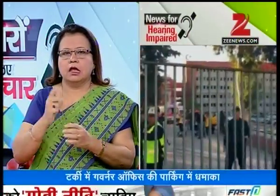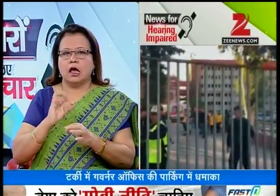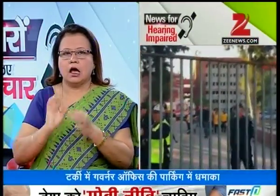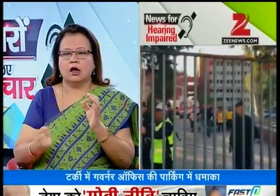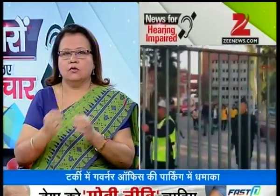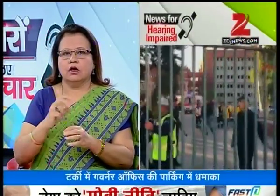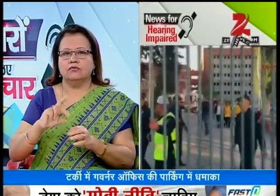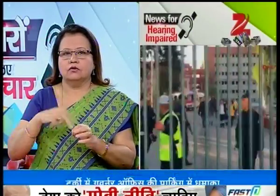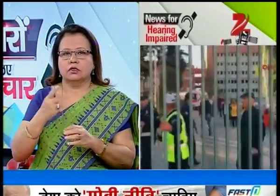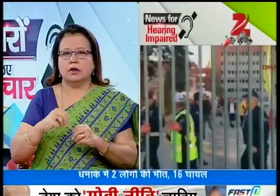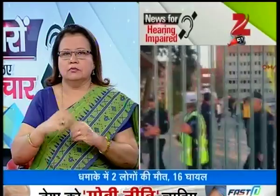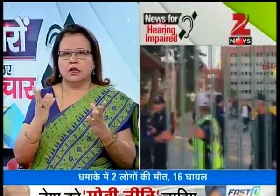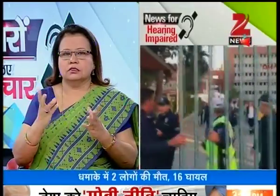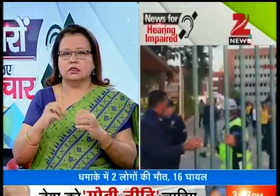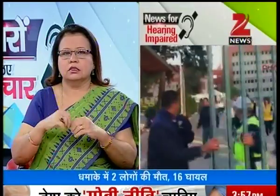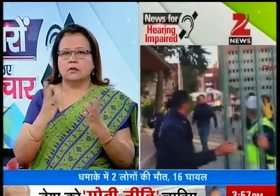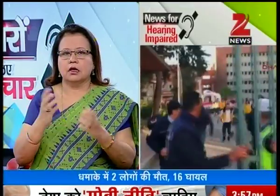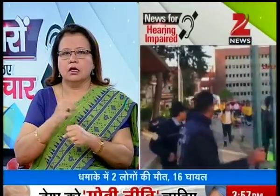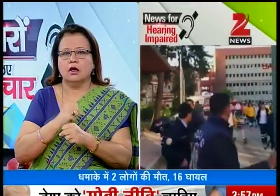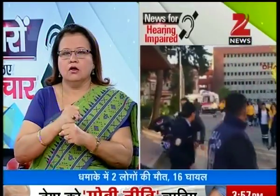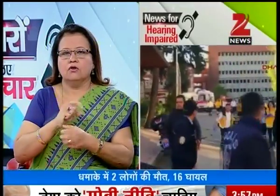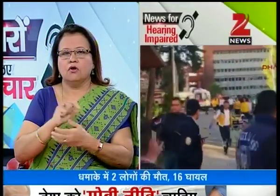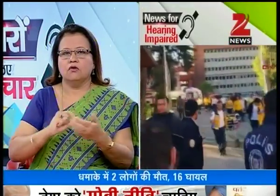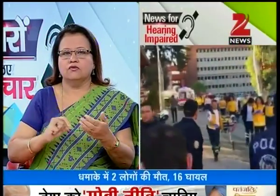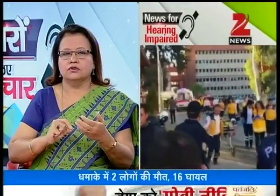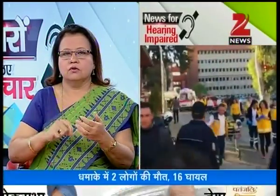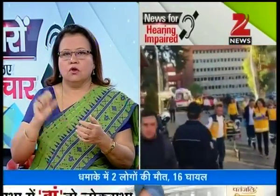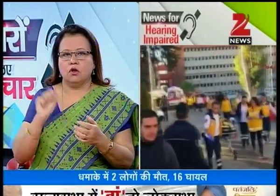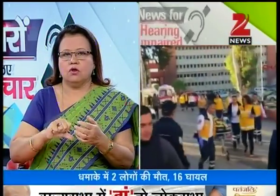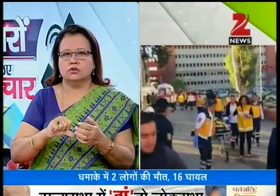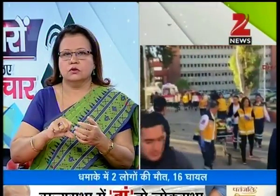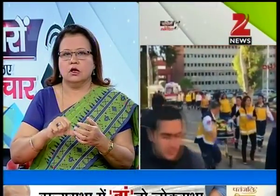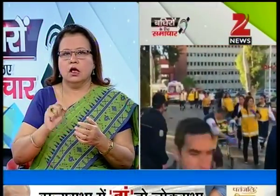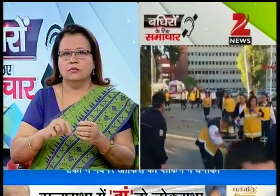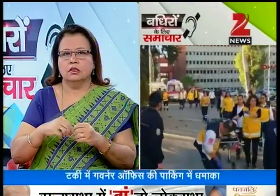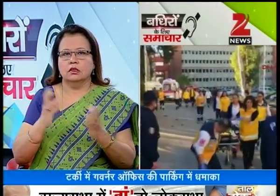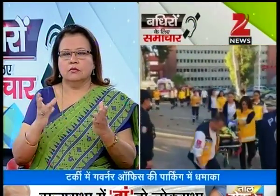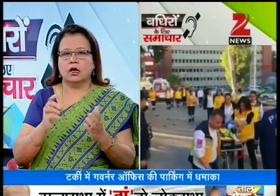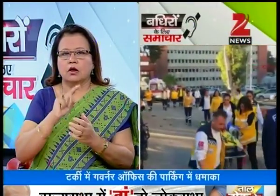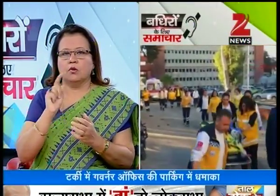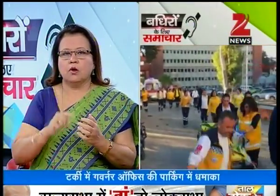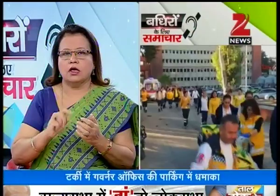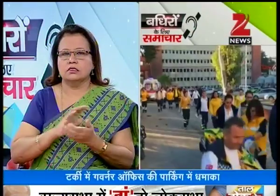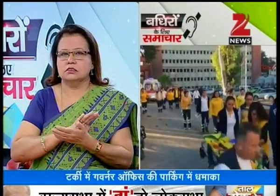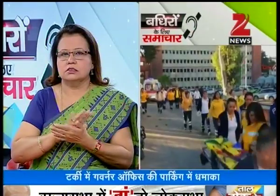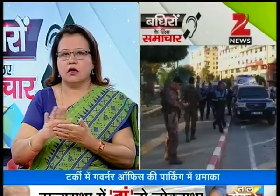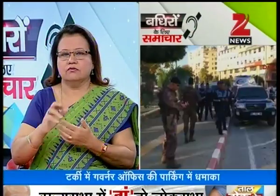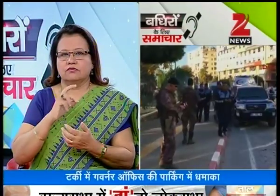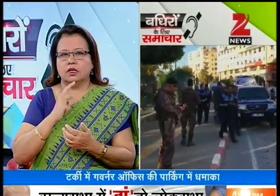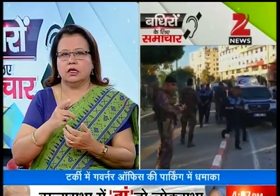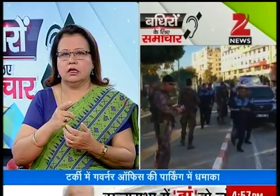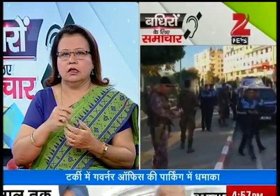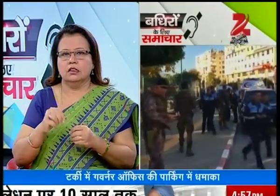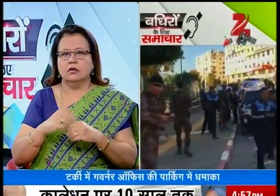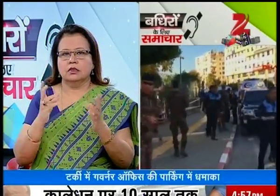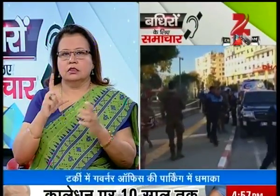लगी फिर अचानक से ब्लास्ट हुआ धमाके में गवर्नर ऑफिस को भी नुकसान पहुंचा है अभी तक हालांकि धमाके की वजह साफ नहीं